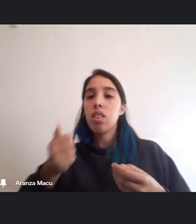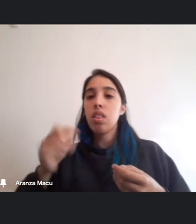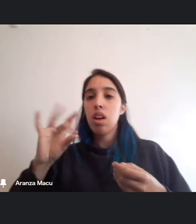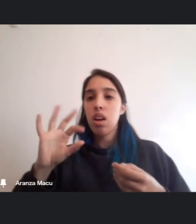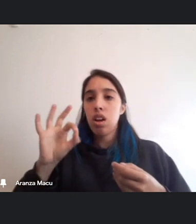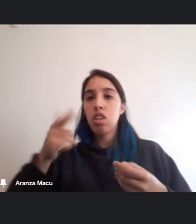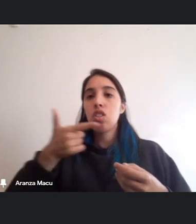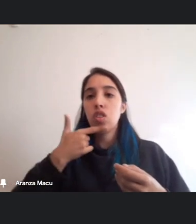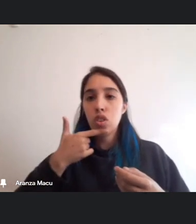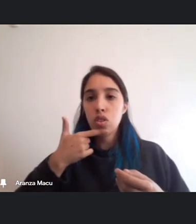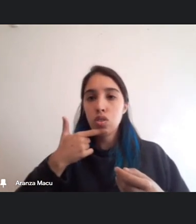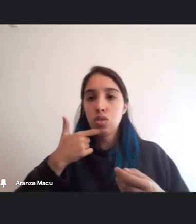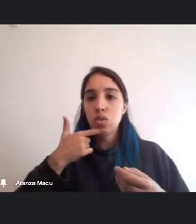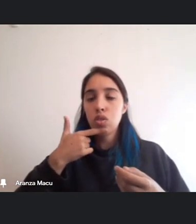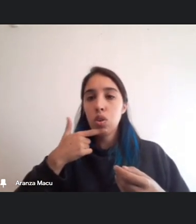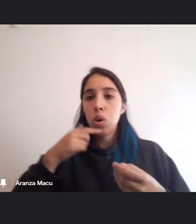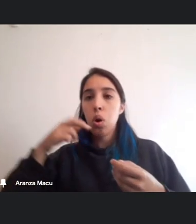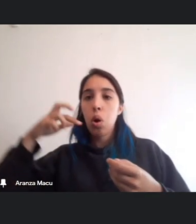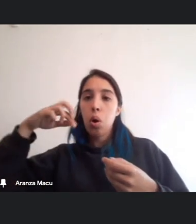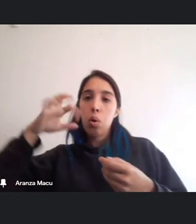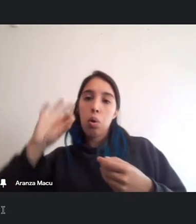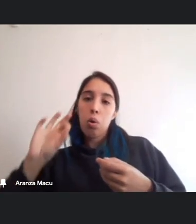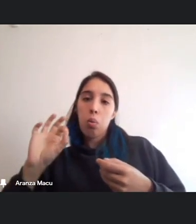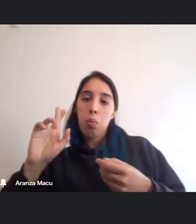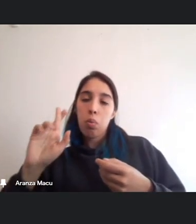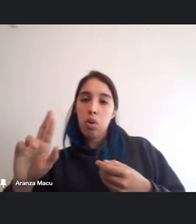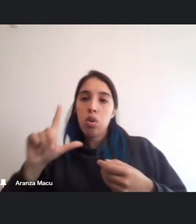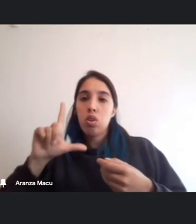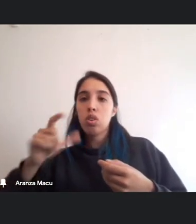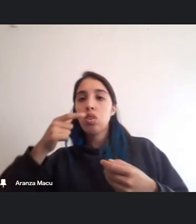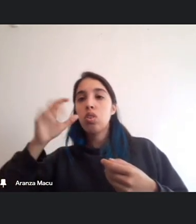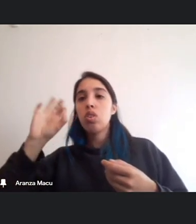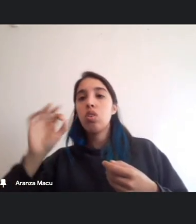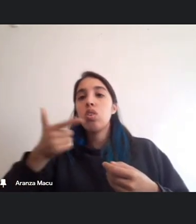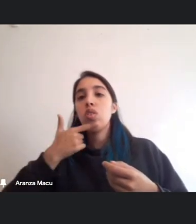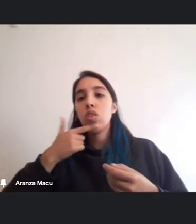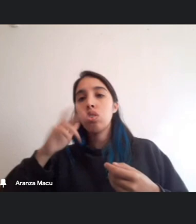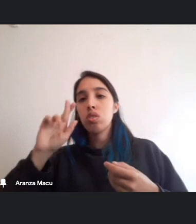constraint resource context, ¿sí? Si los...